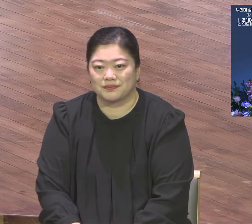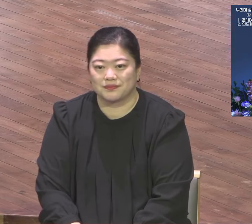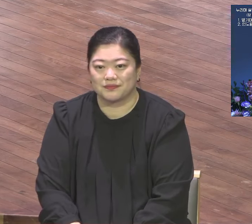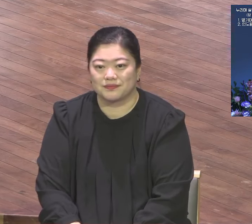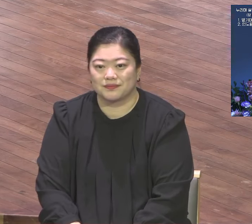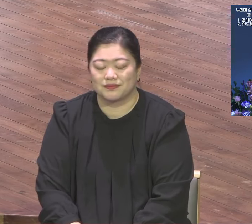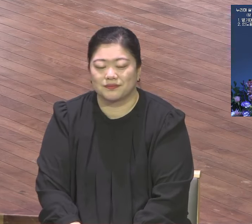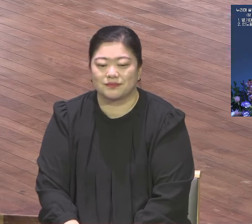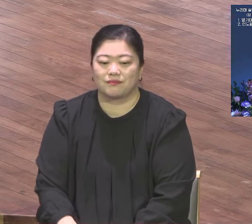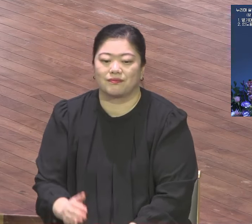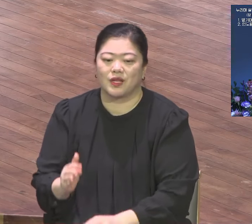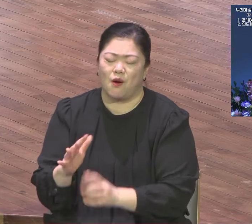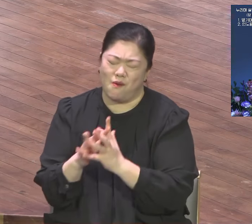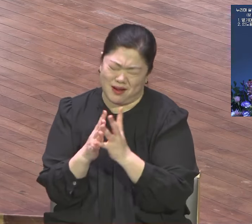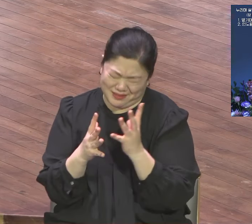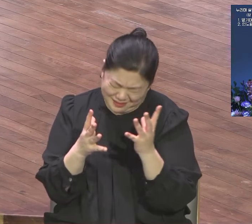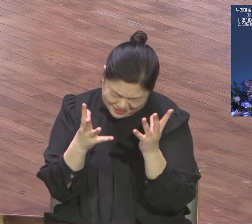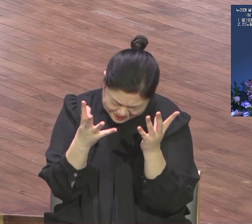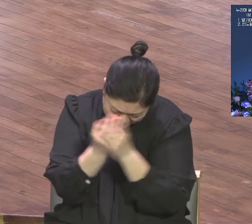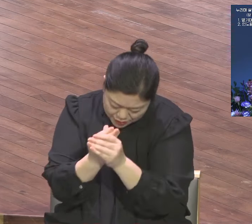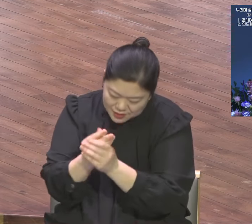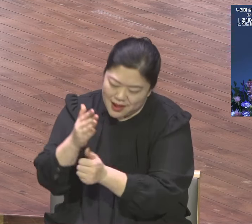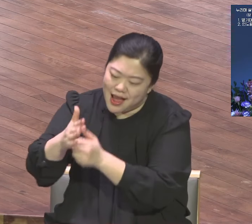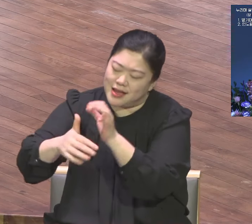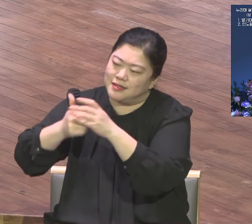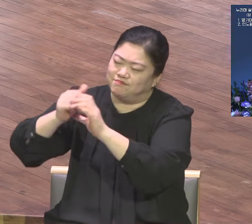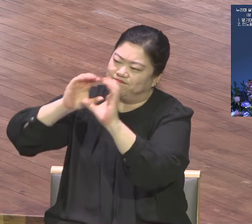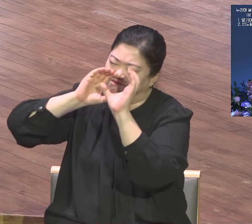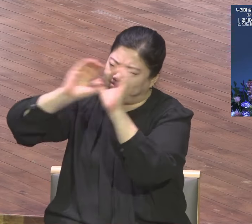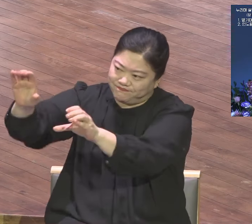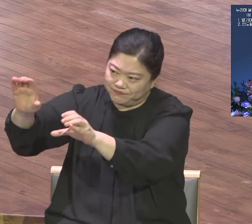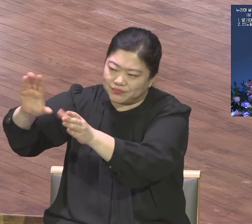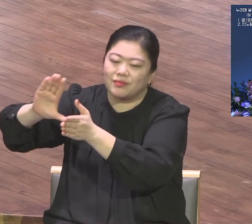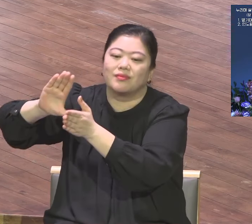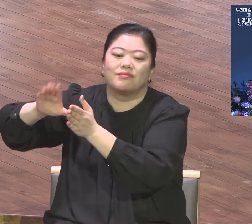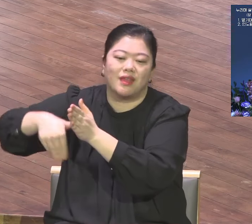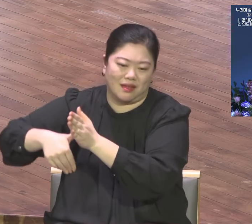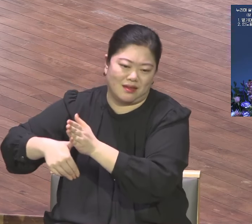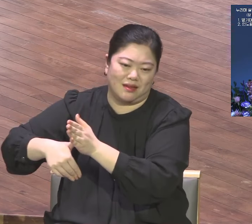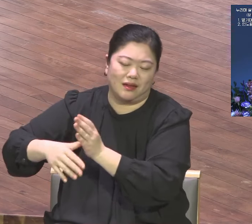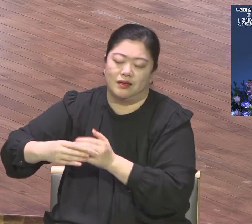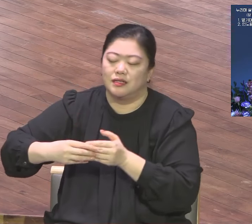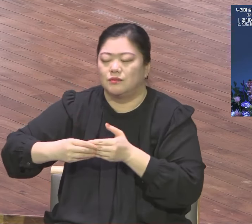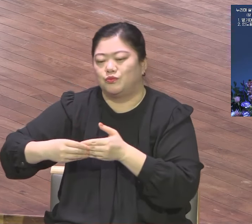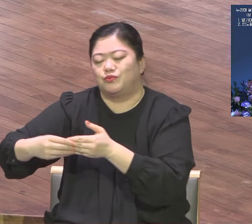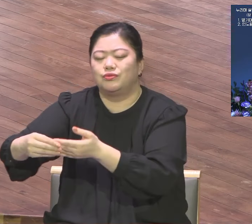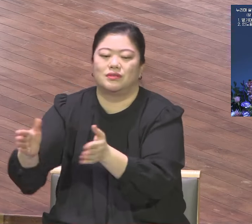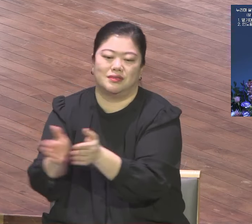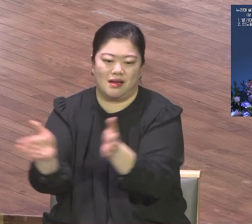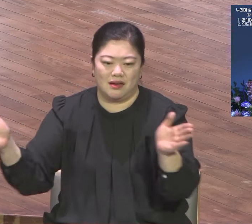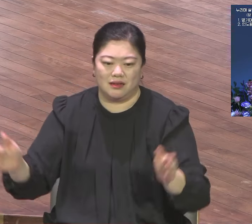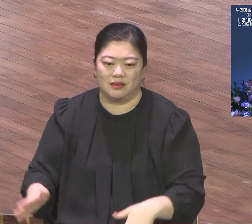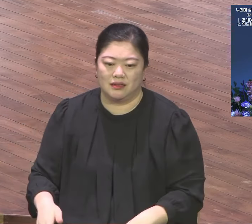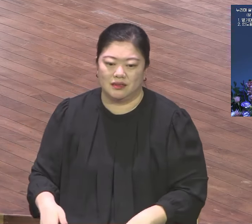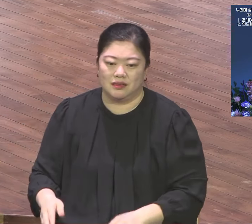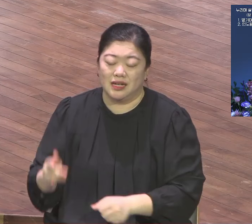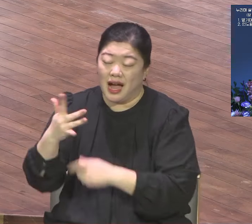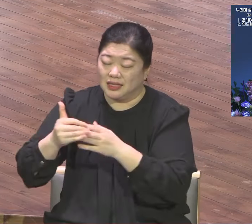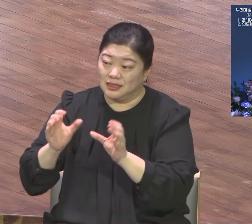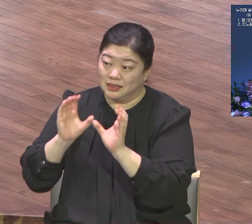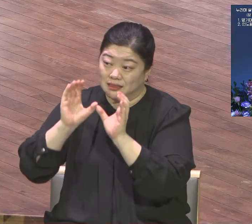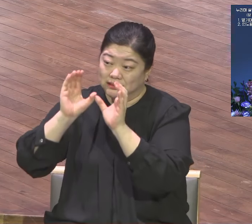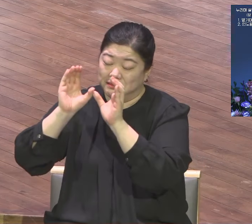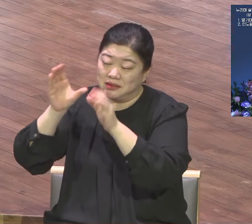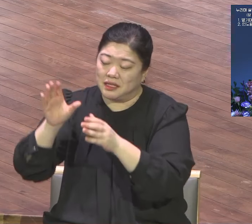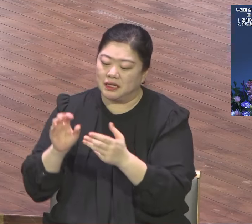온전히 맡겨. 온전히. 어정쩡한 양다리 걸쳐가 맡기지 말고 온전히 맡겨. 던져버려 그냥. 전